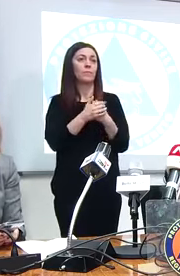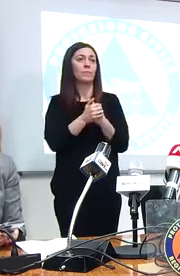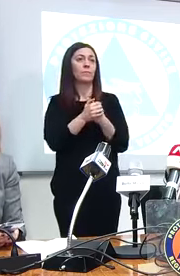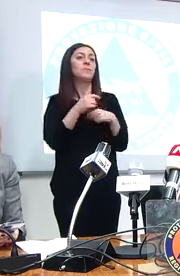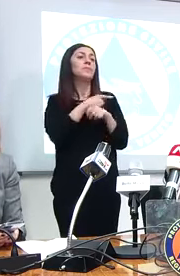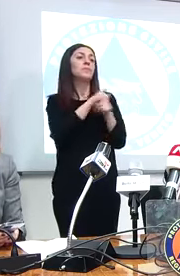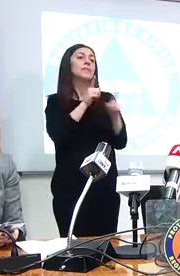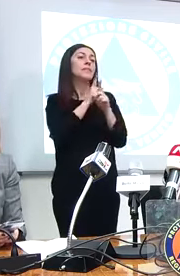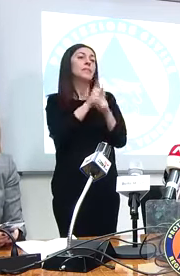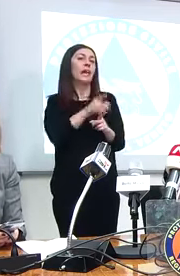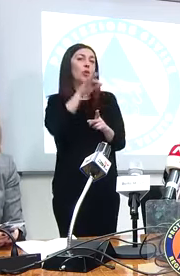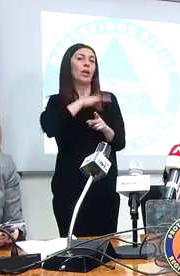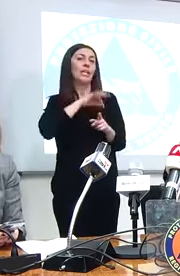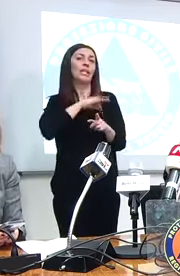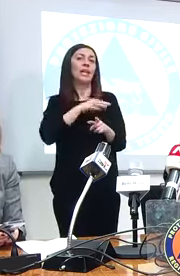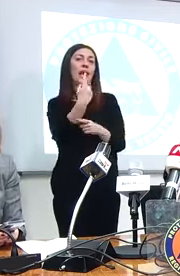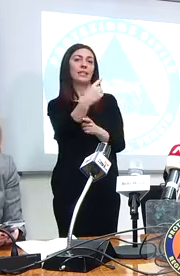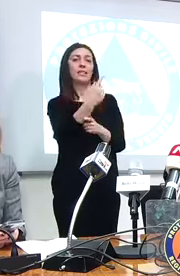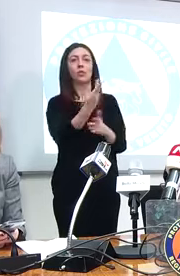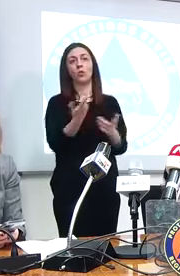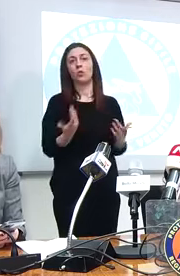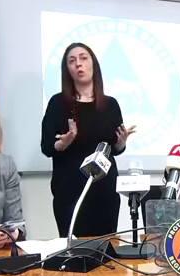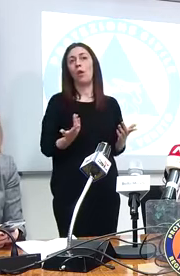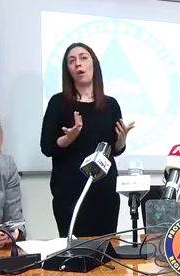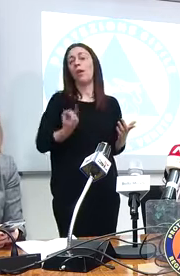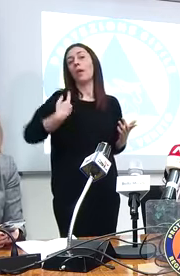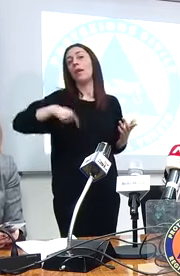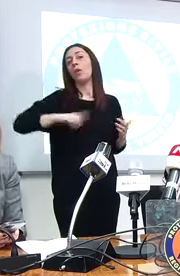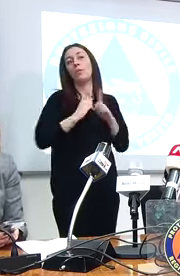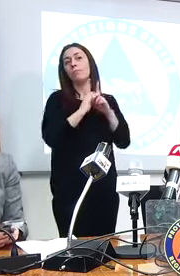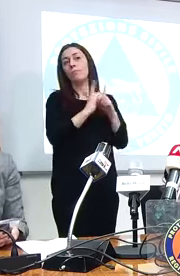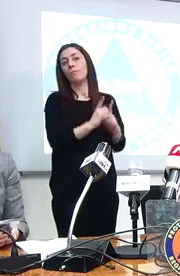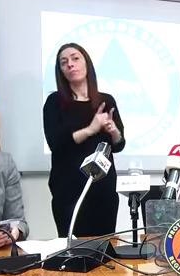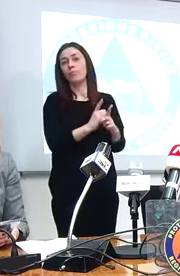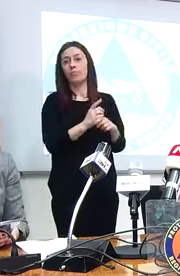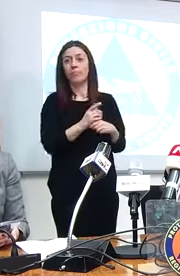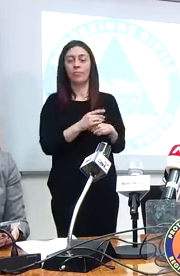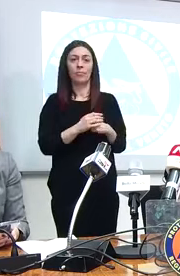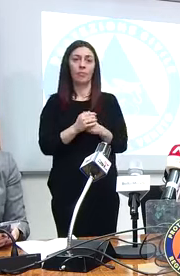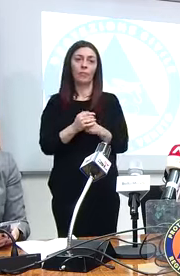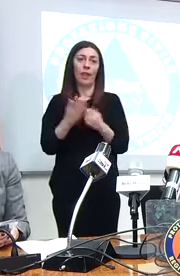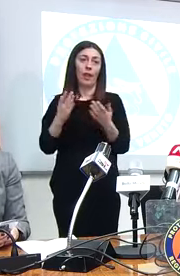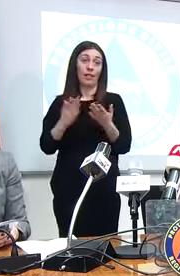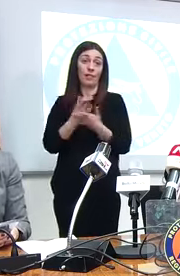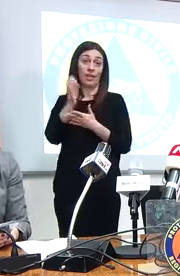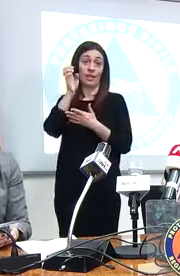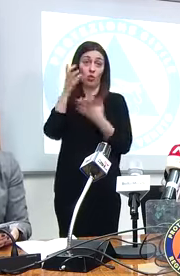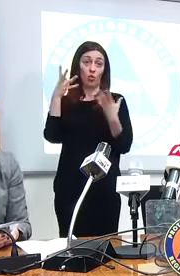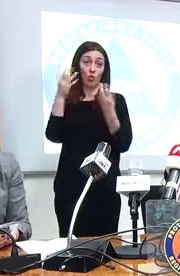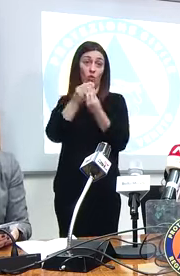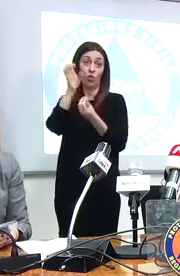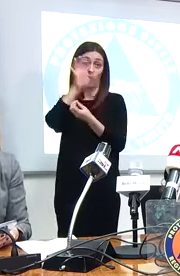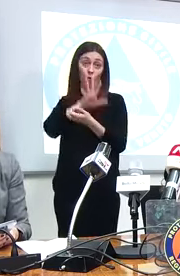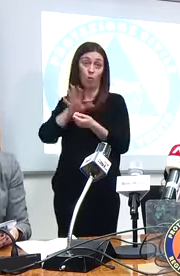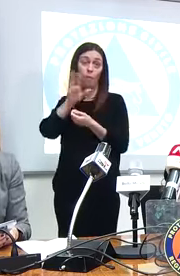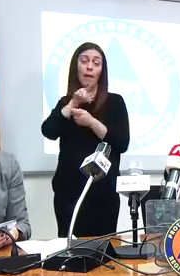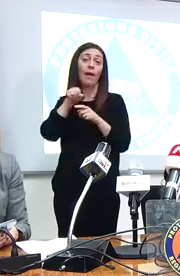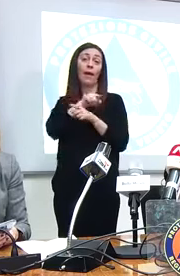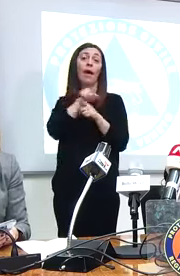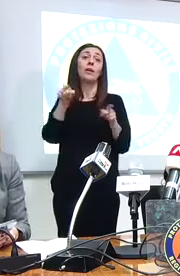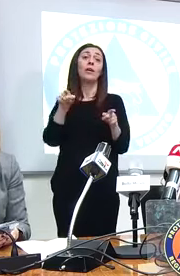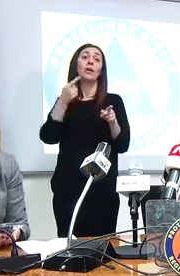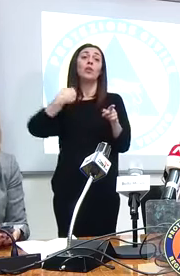suoi interessi. E noi attraverso l'Unione Europea acquisiamo i farmaci da questa struttura. Se questa